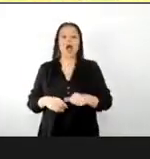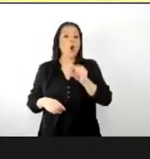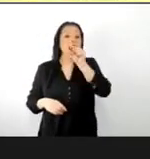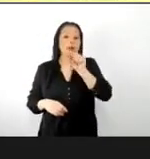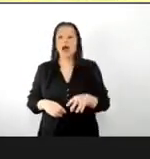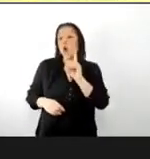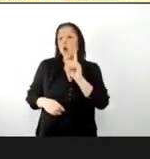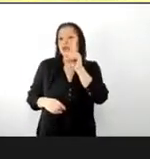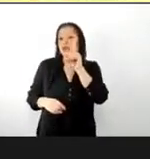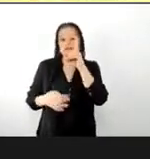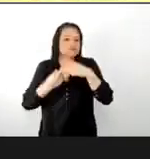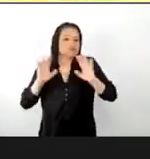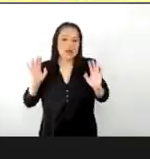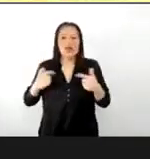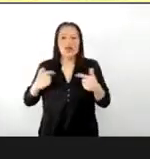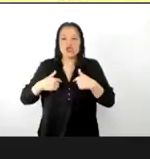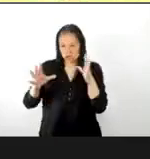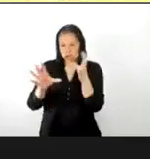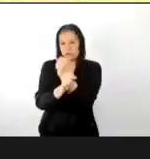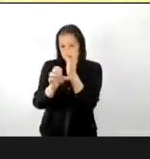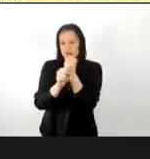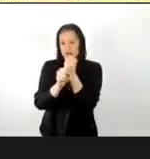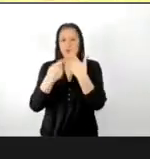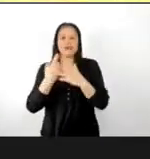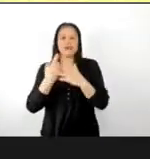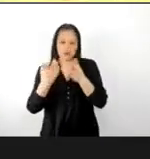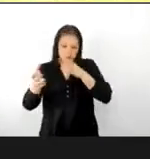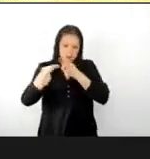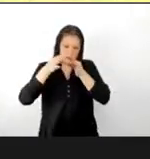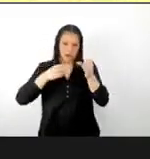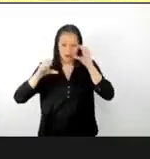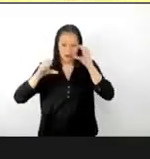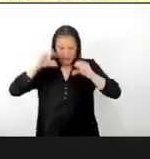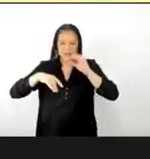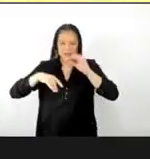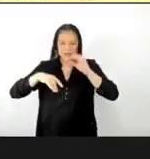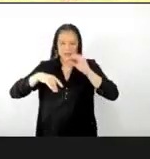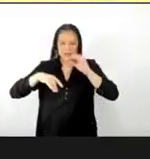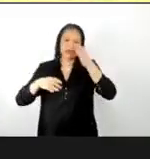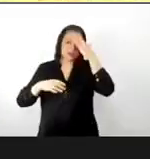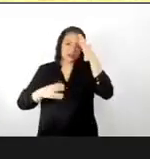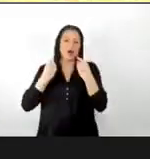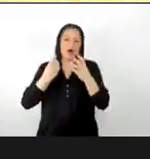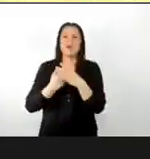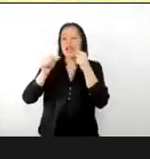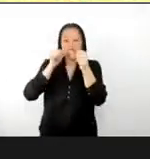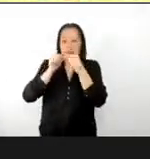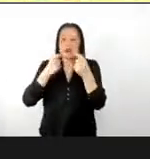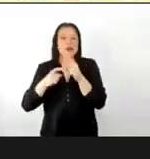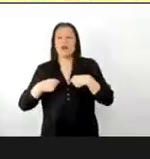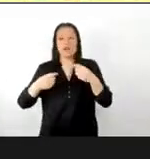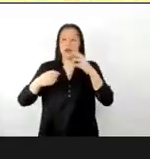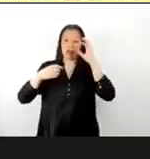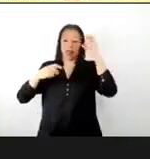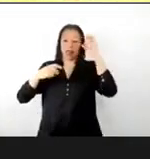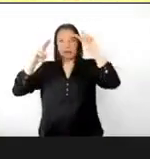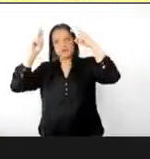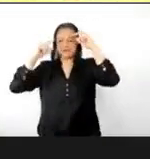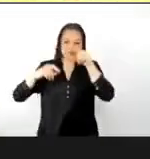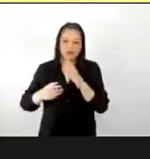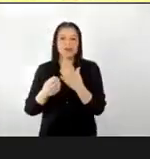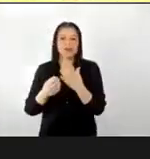o una delta. Yo estoy simplificando, obviamente, porque todo eso ya los científicos saben, estas mutaciones tienen números, pero no quiero confundirlos